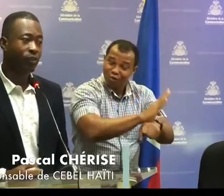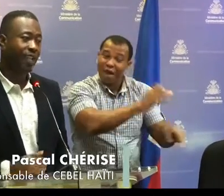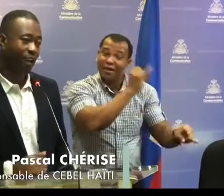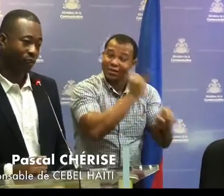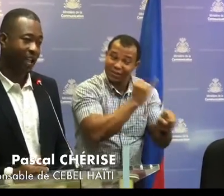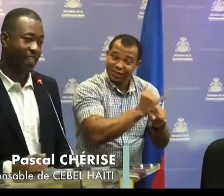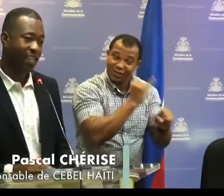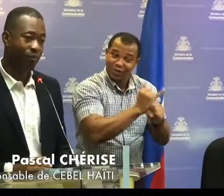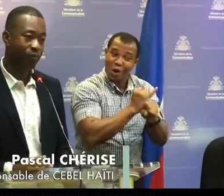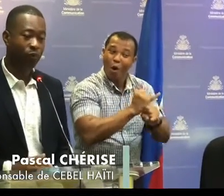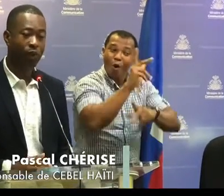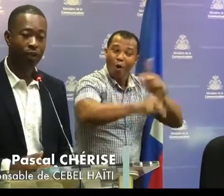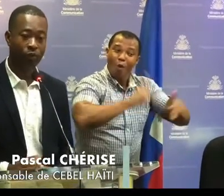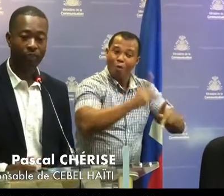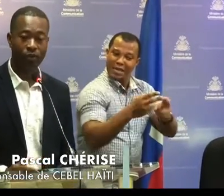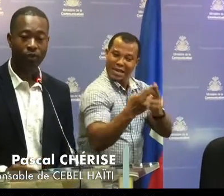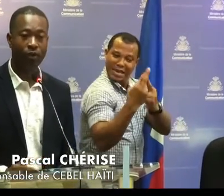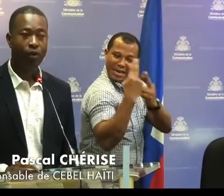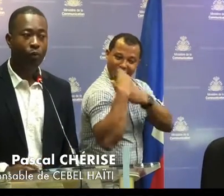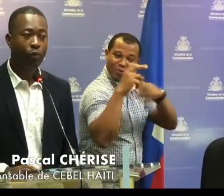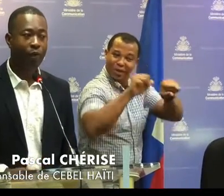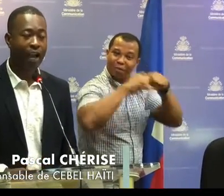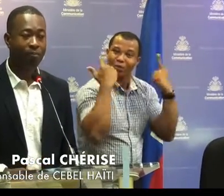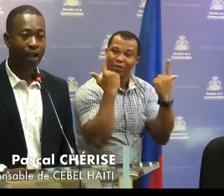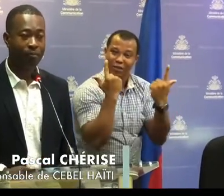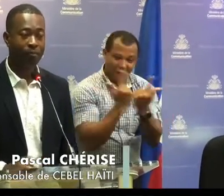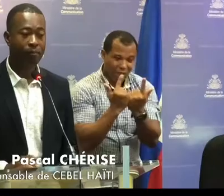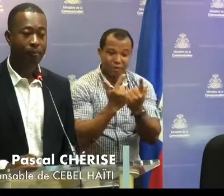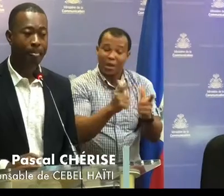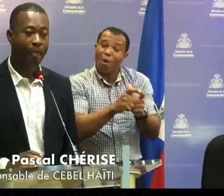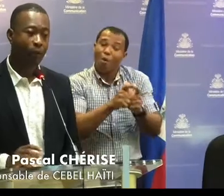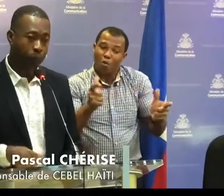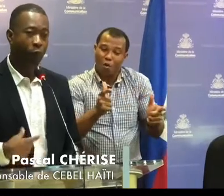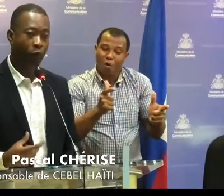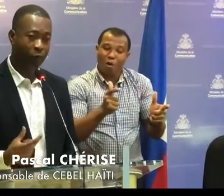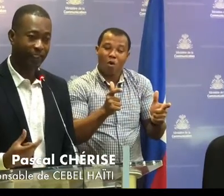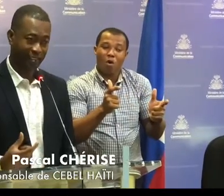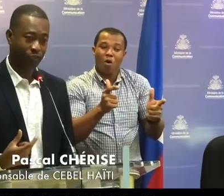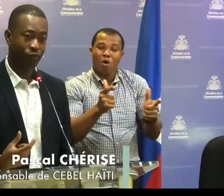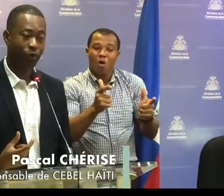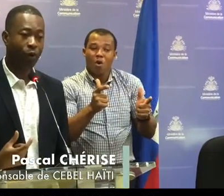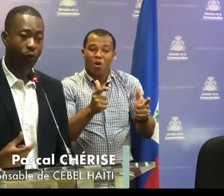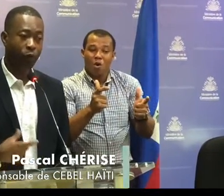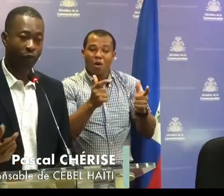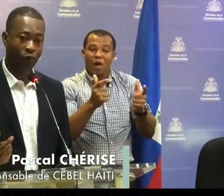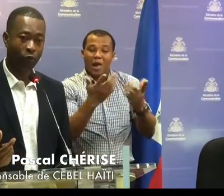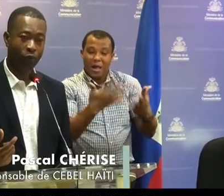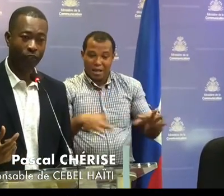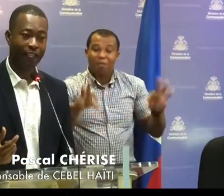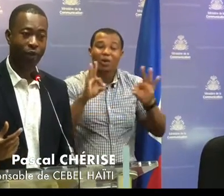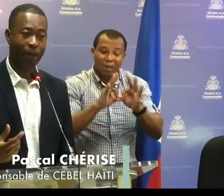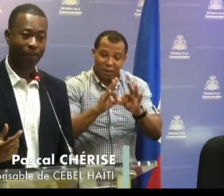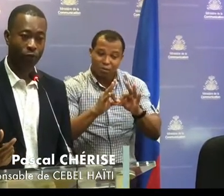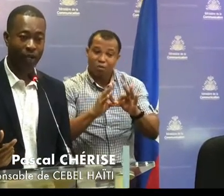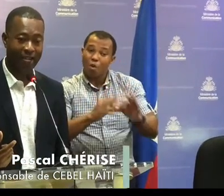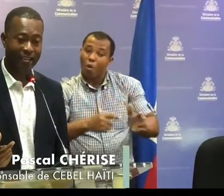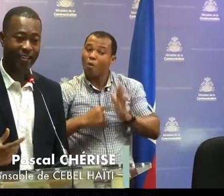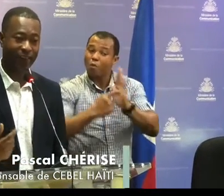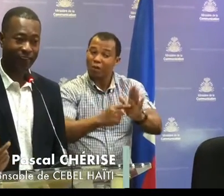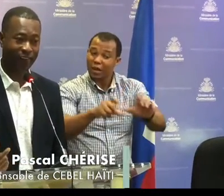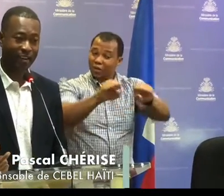que ça nous a lié pour l'entreprise, pour être capable de prouver tête, de prouver communauté qui a